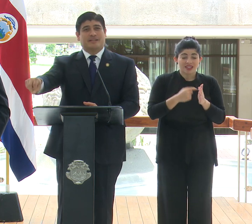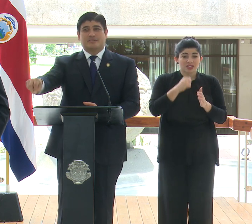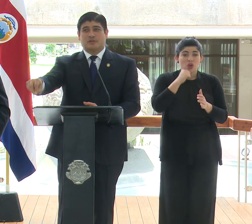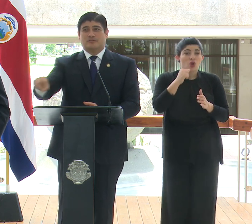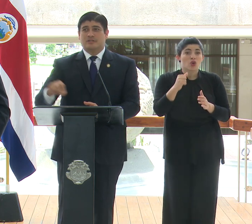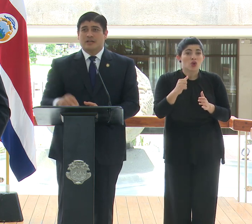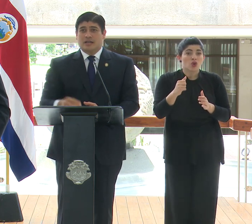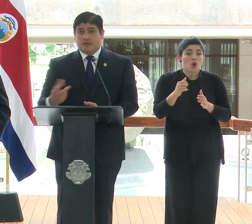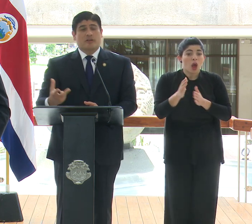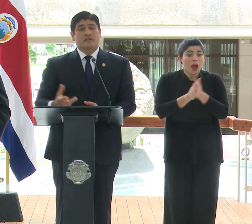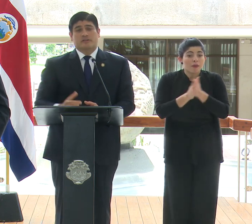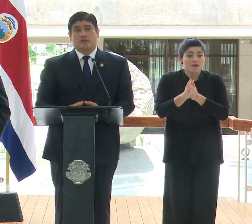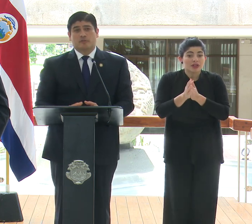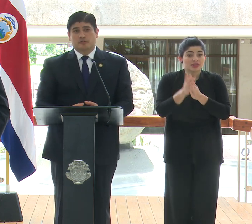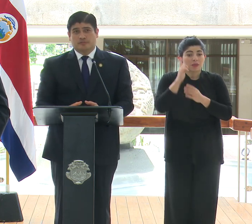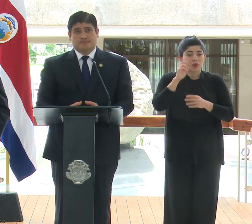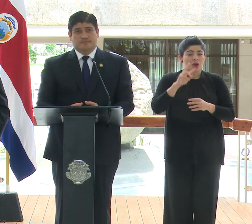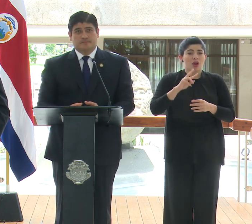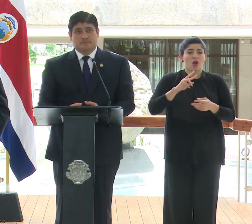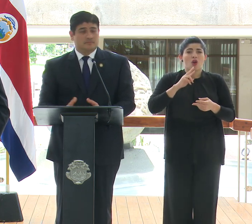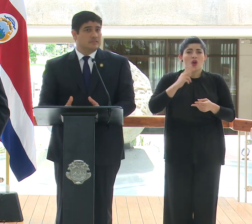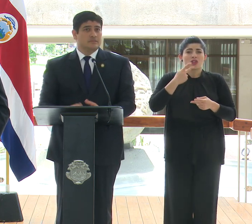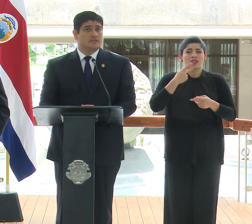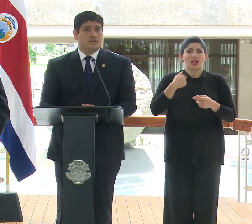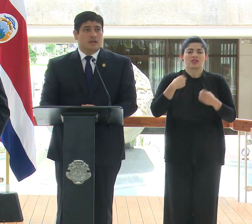propia contradicción, creo que me llenó de emoción.